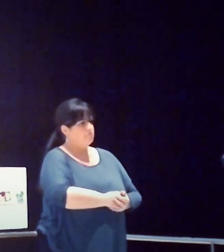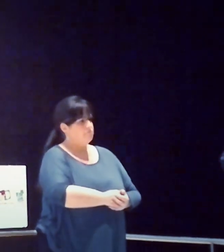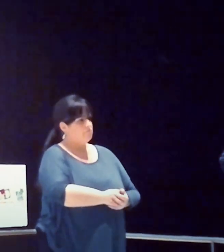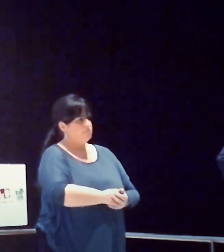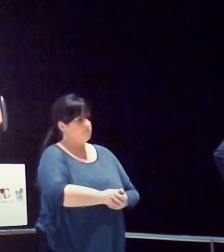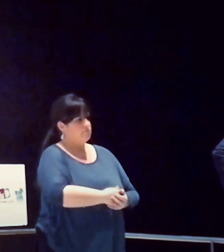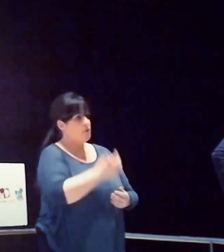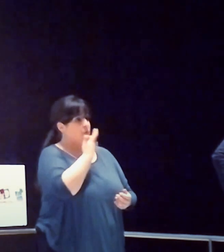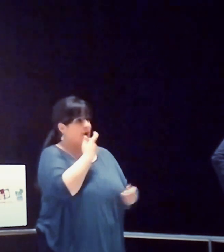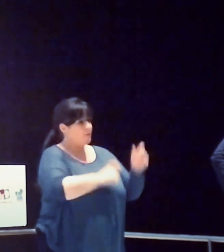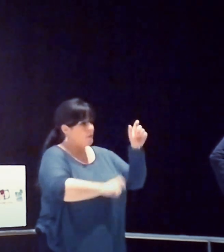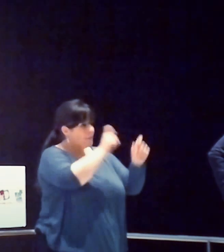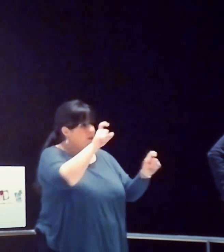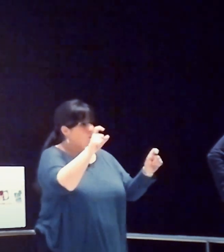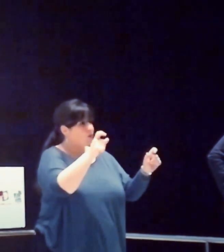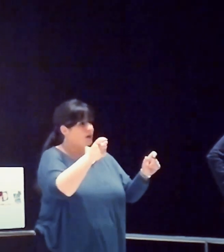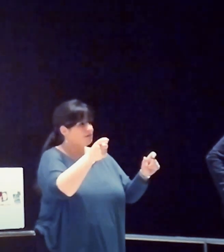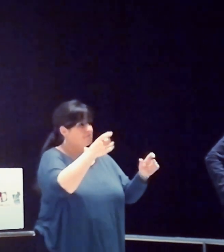gente criadora,